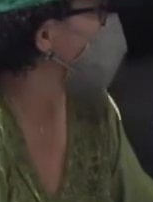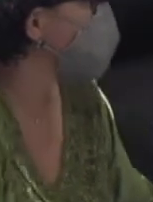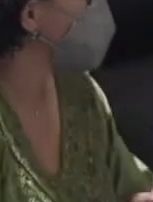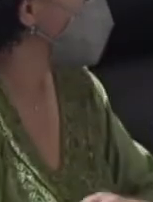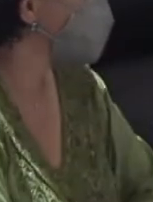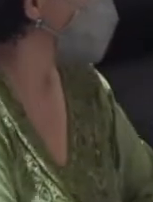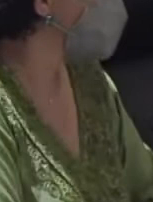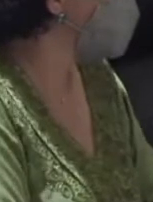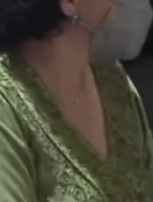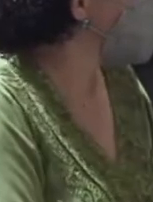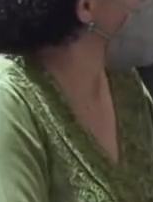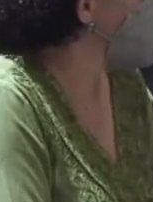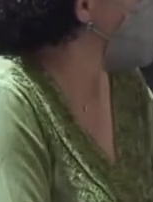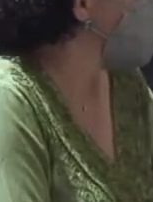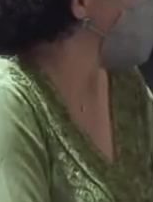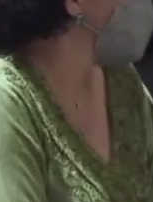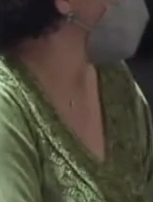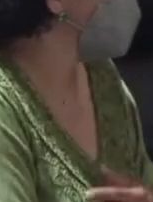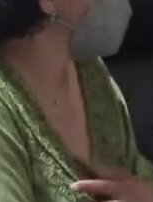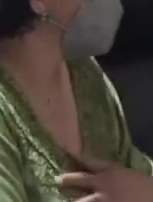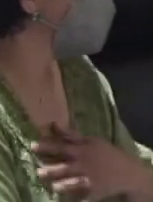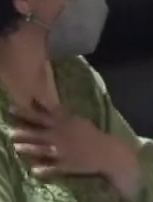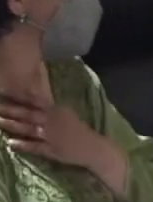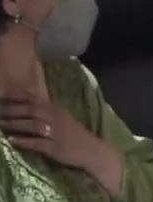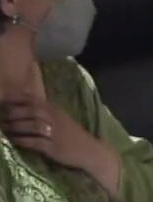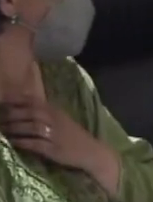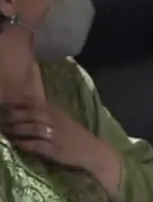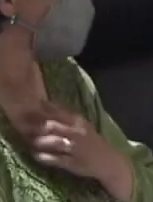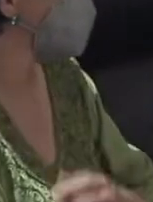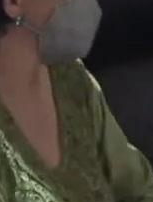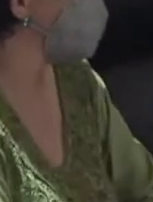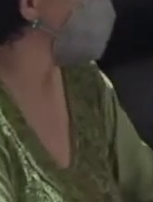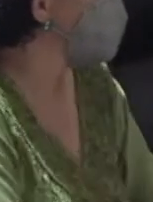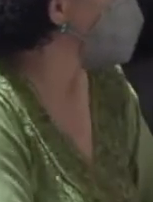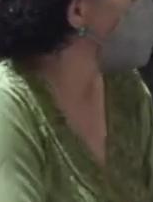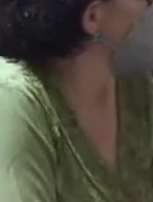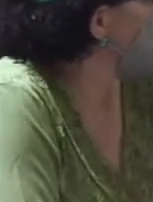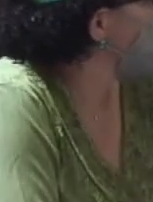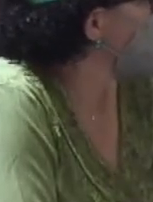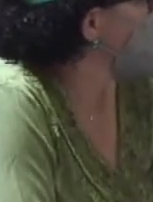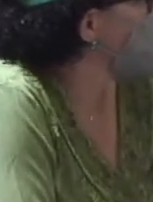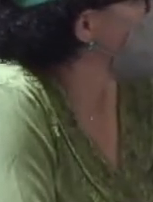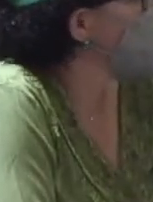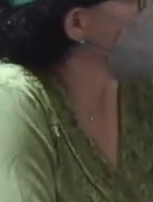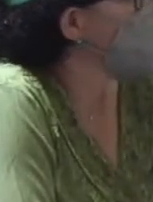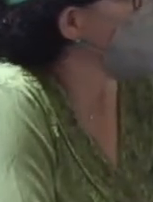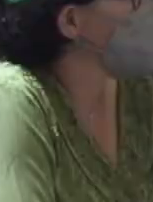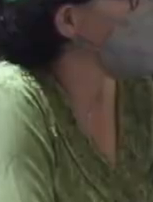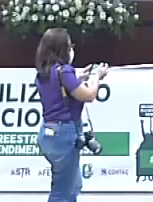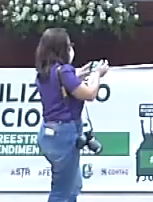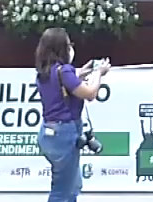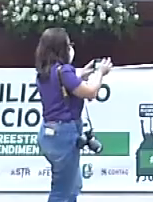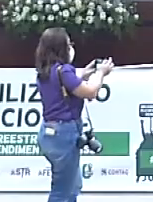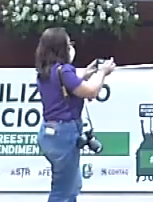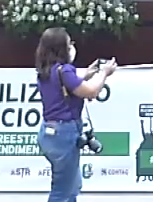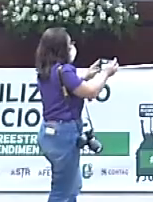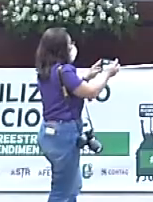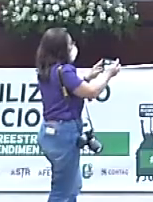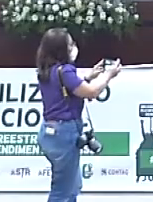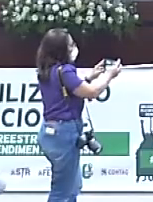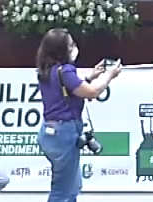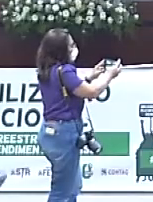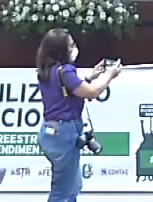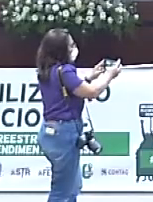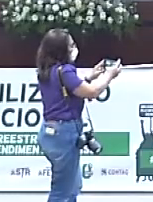Previdência, Paulinho da CUT, os deputados que aqui tiveram, olha, Isaltino, de cabelo branco feito o meu